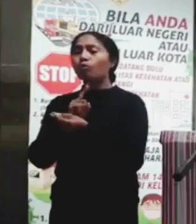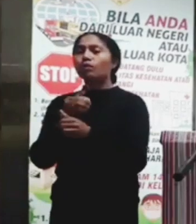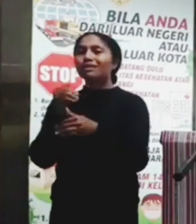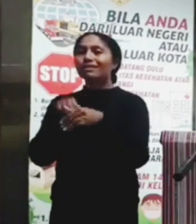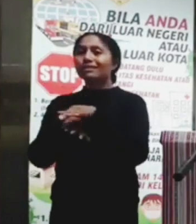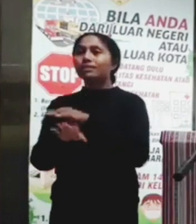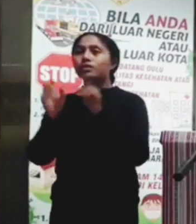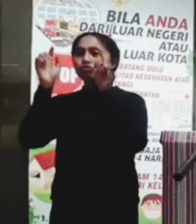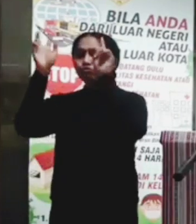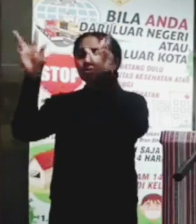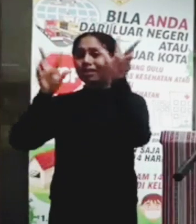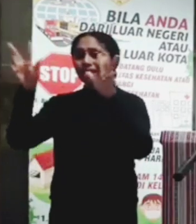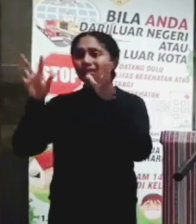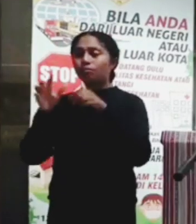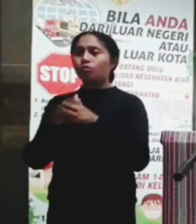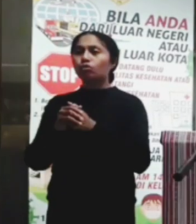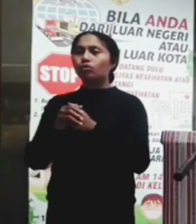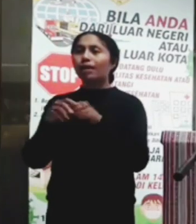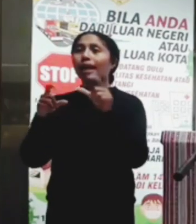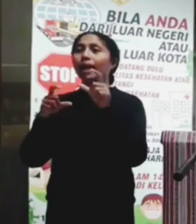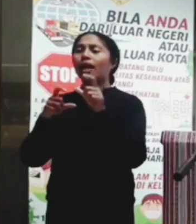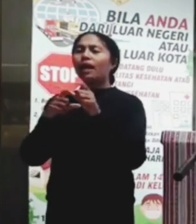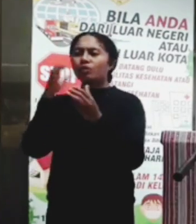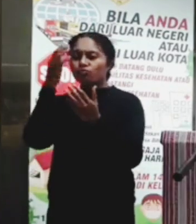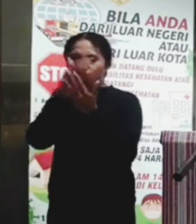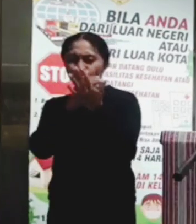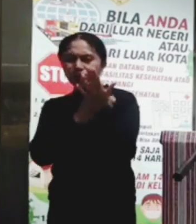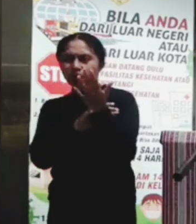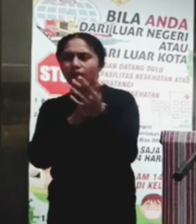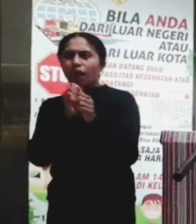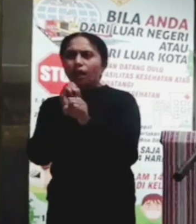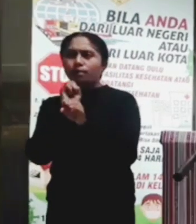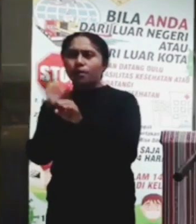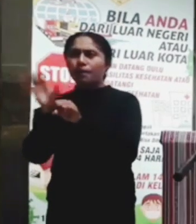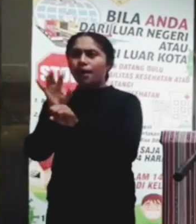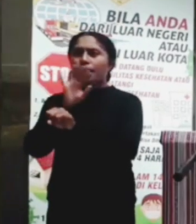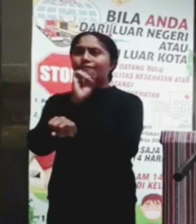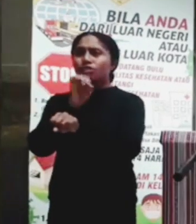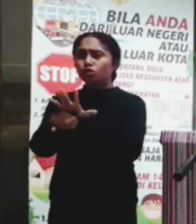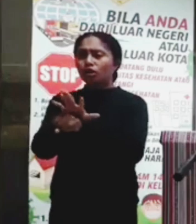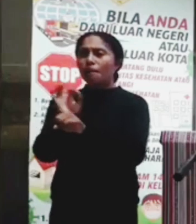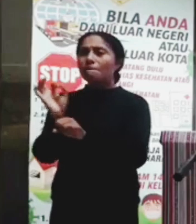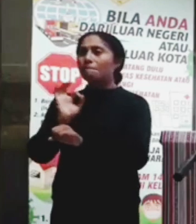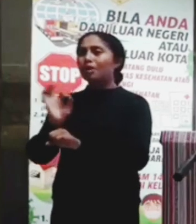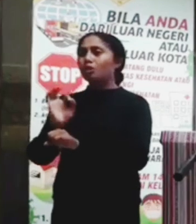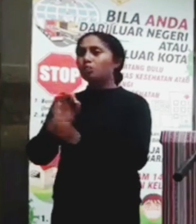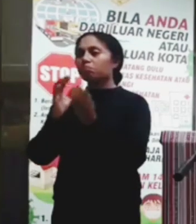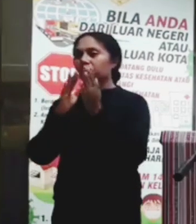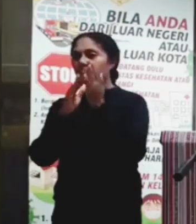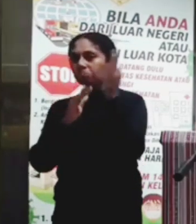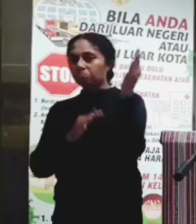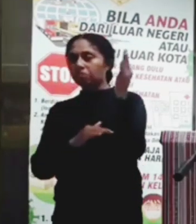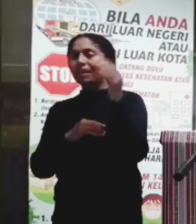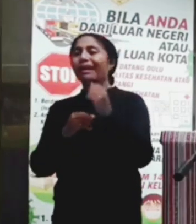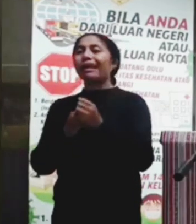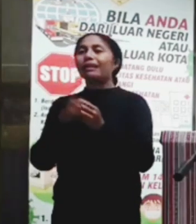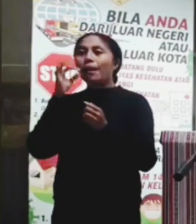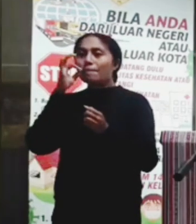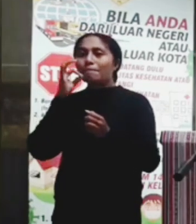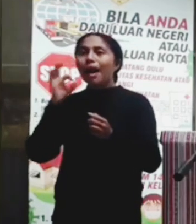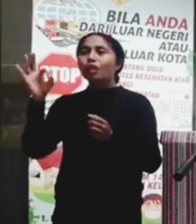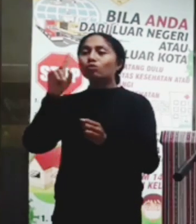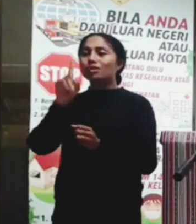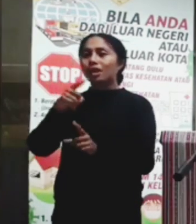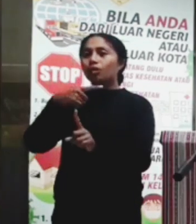Timur Hai eskalasi penyebaran virus korona belum signifikan dan baru